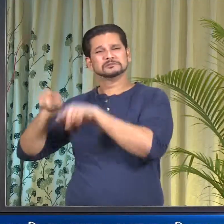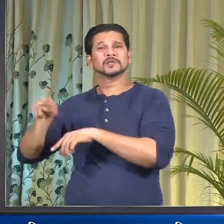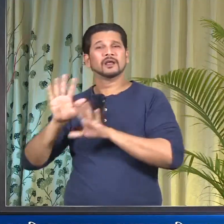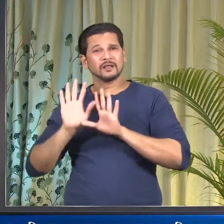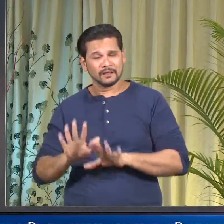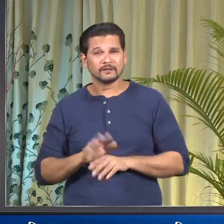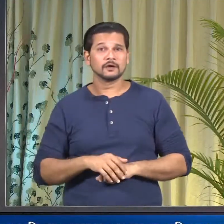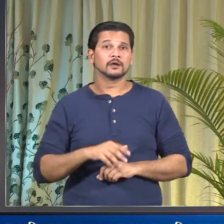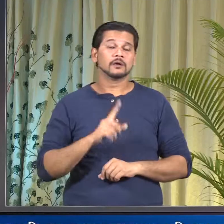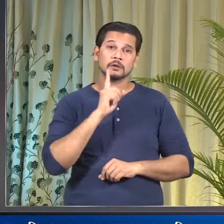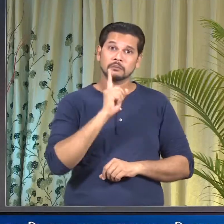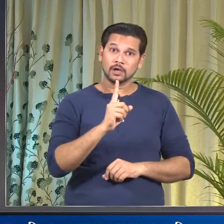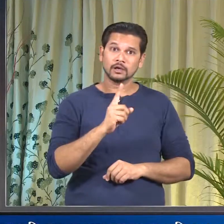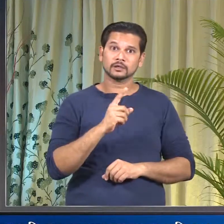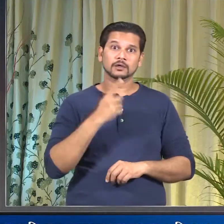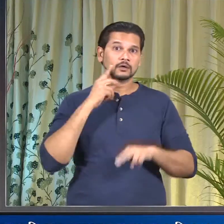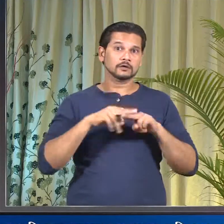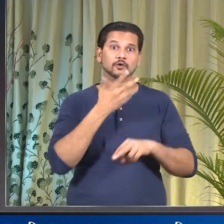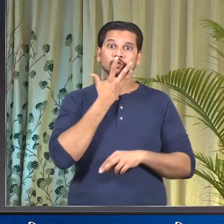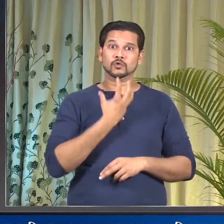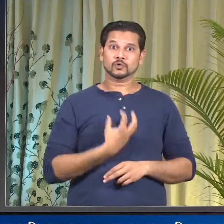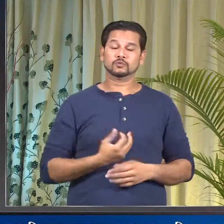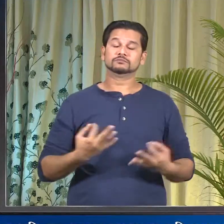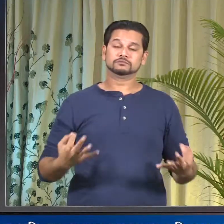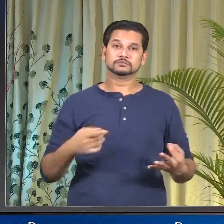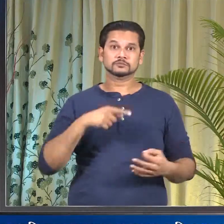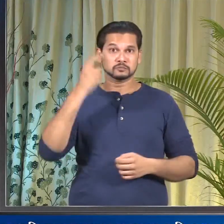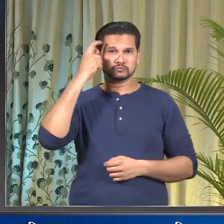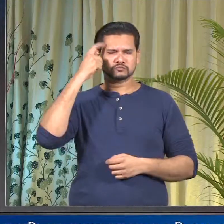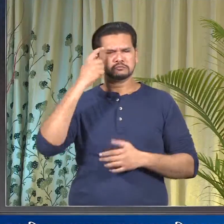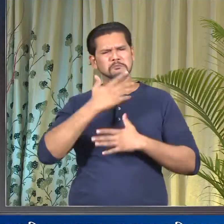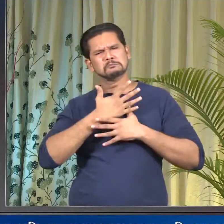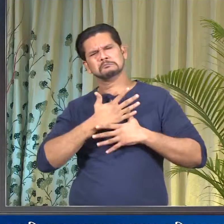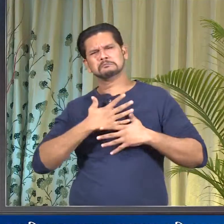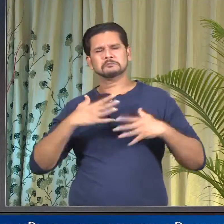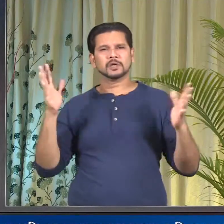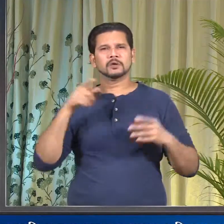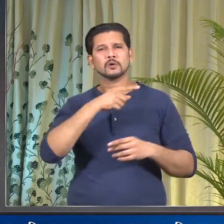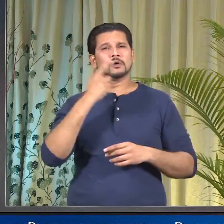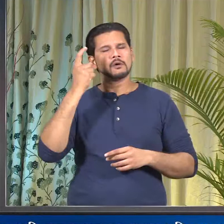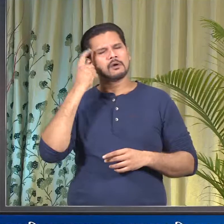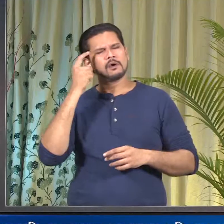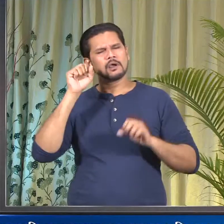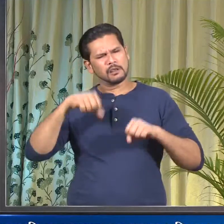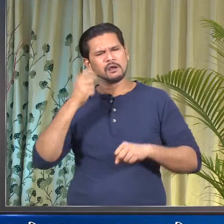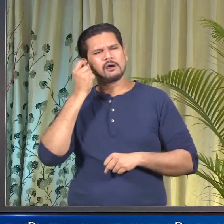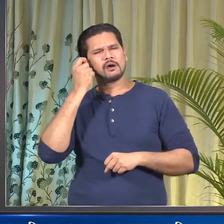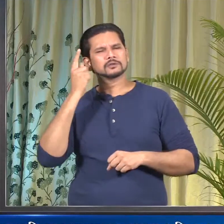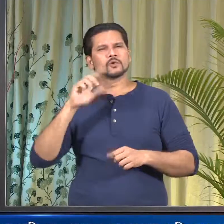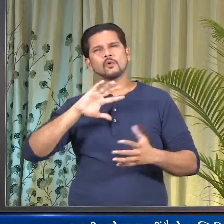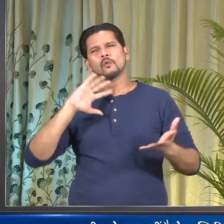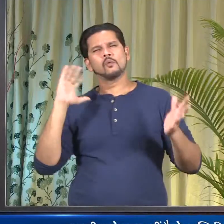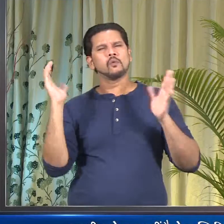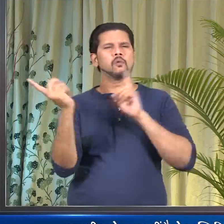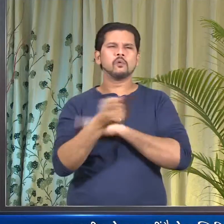लेकिन एक योगी की बुधी विशाल होती है और उसे समझ है सब कुछ परिवर्तन